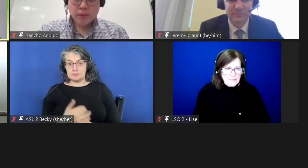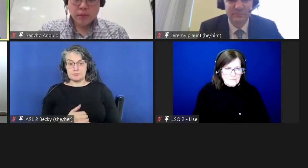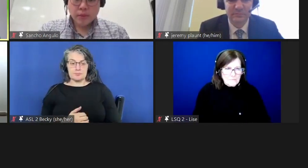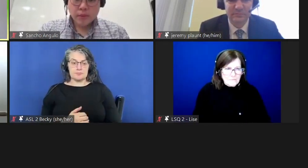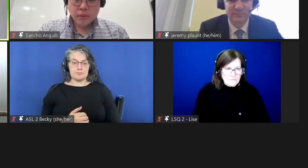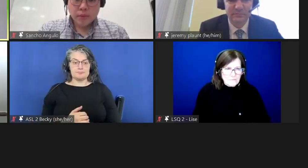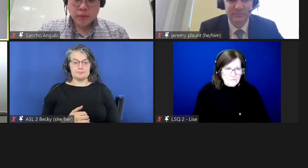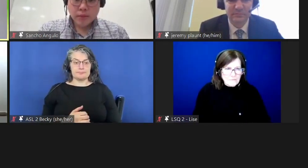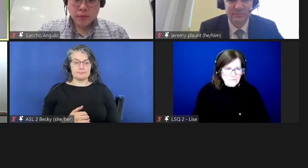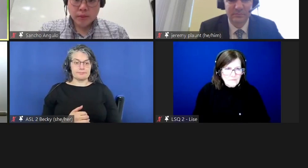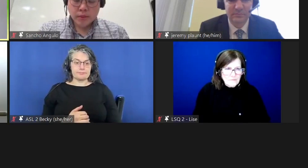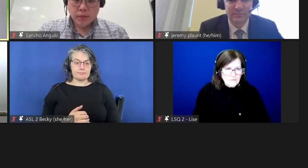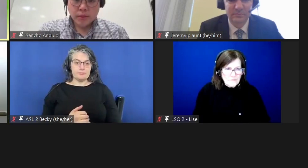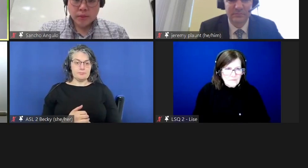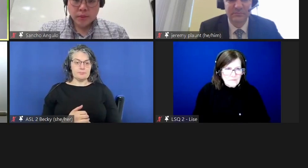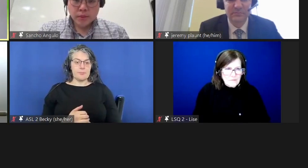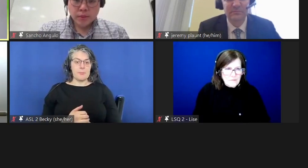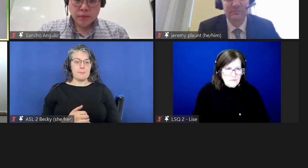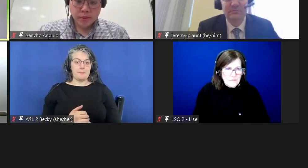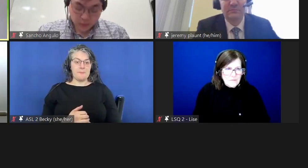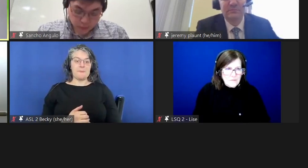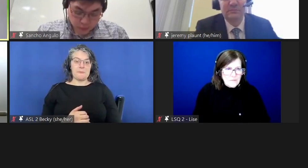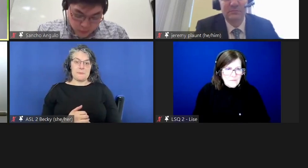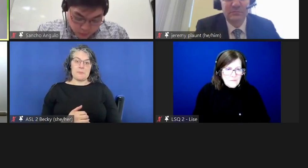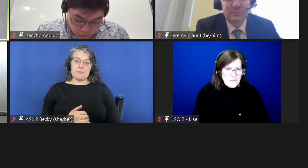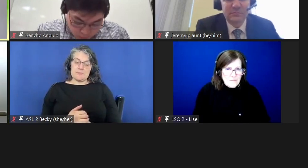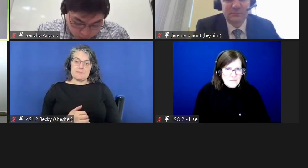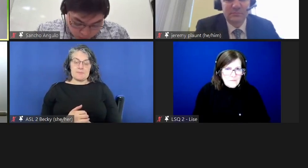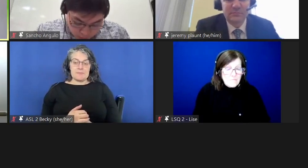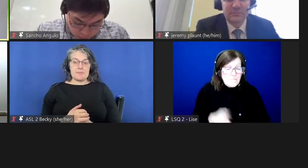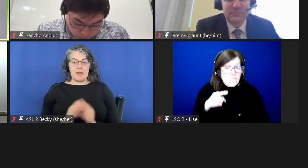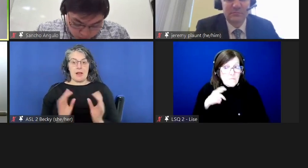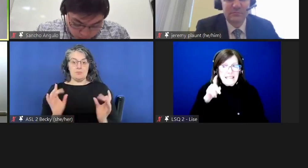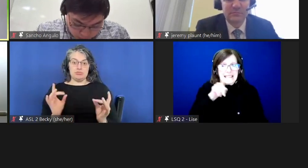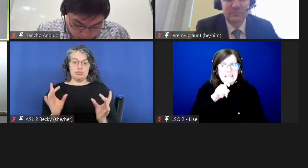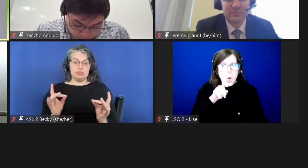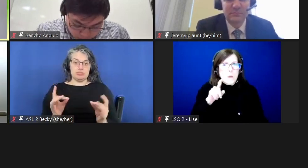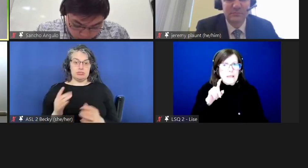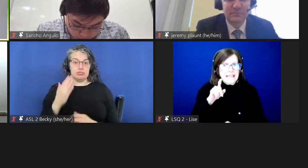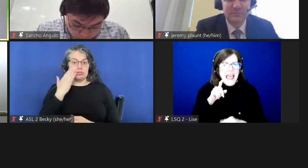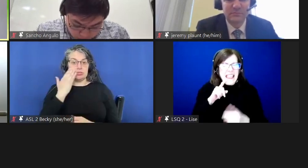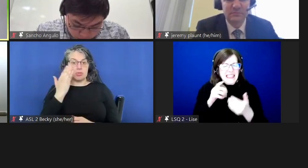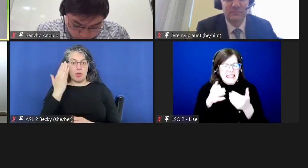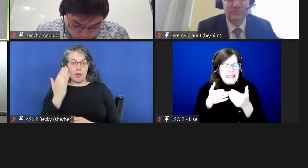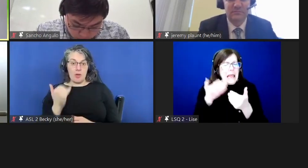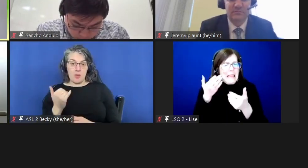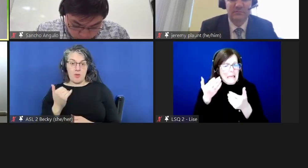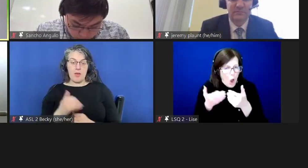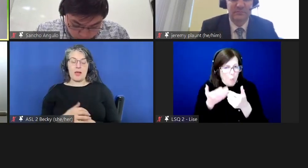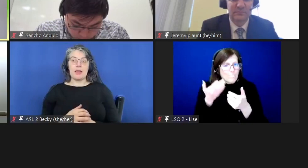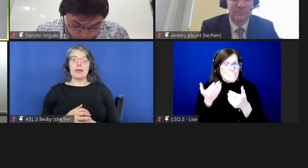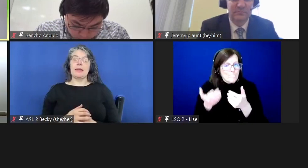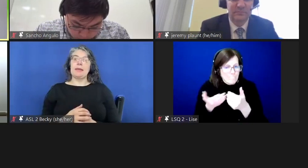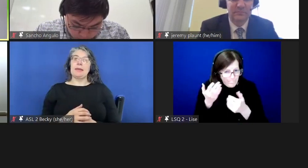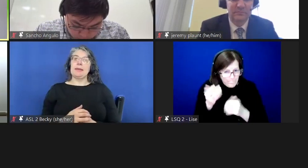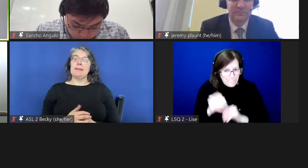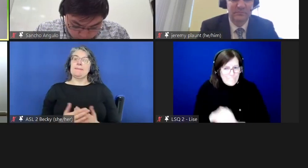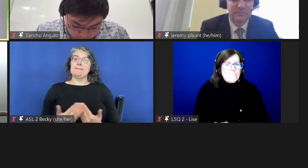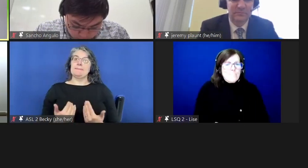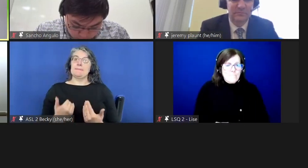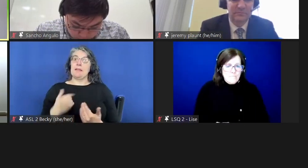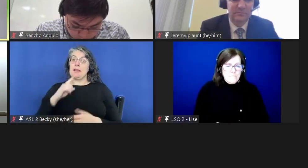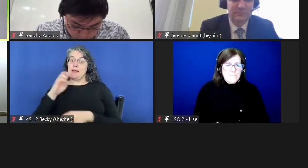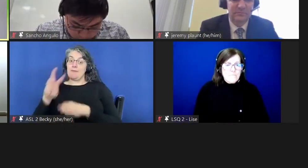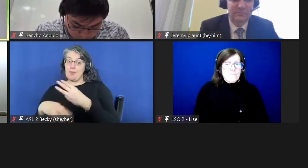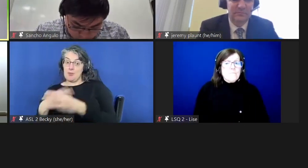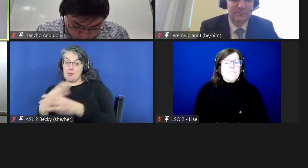La question est épineuse, parce que imaginons que vous